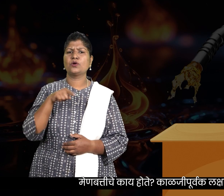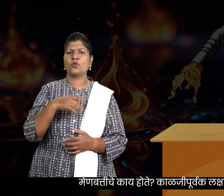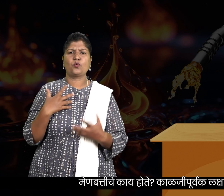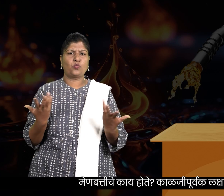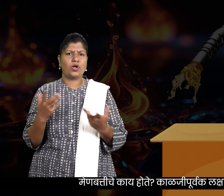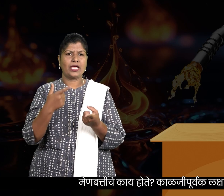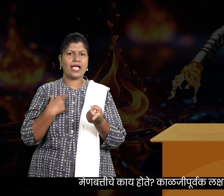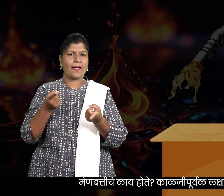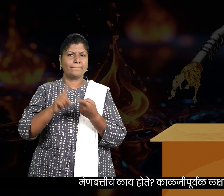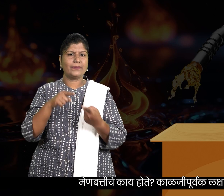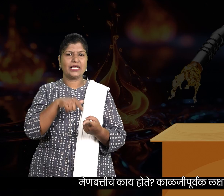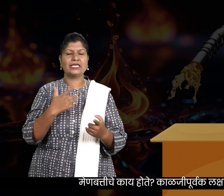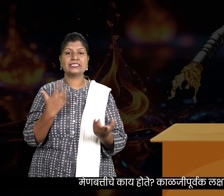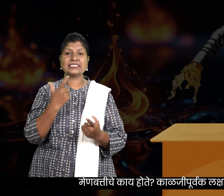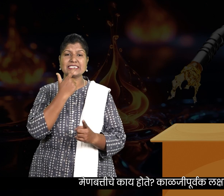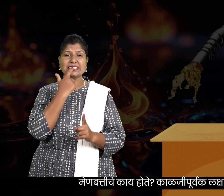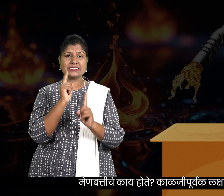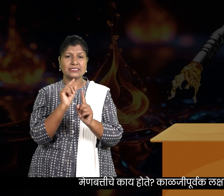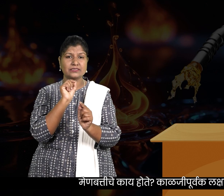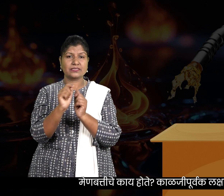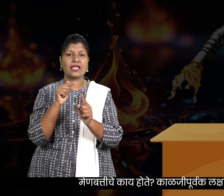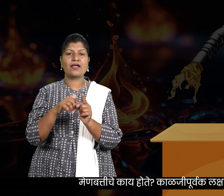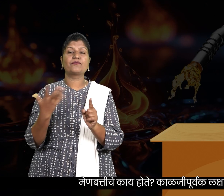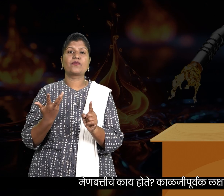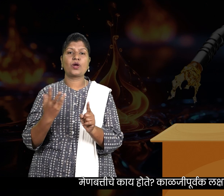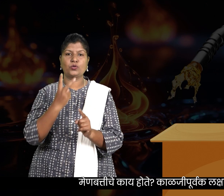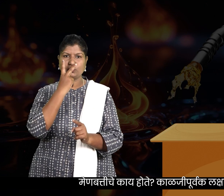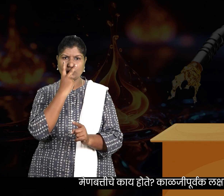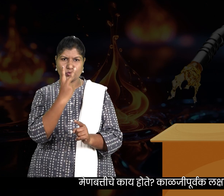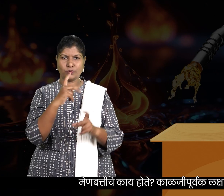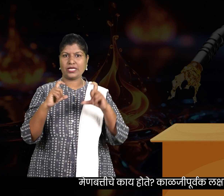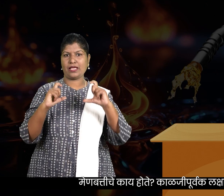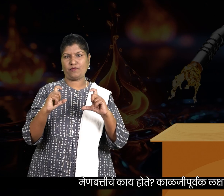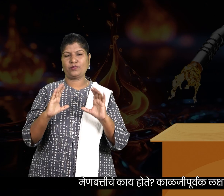मेणबत्तीचे काय होते? काळजीपूर्वक लक्षात घ्या.